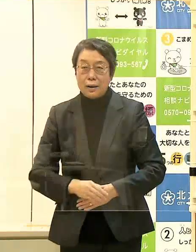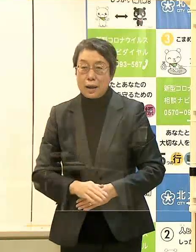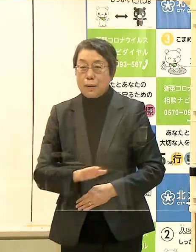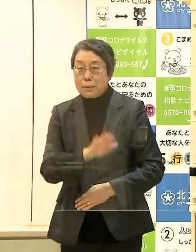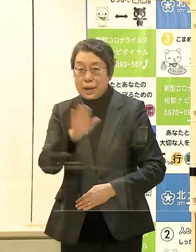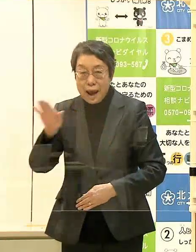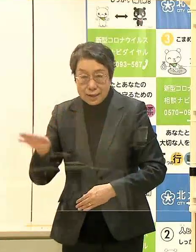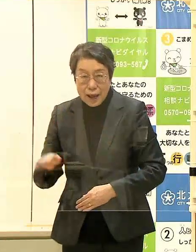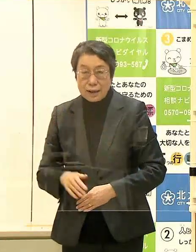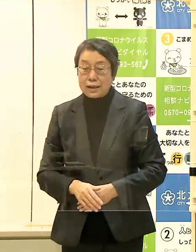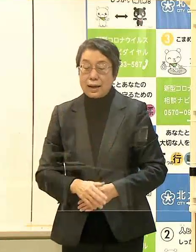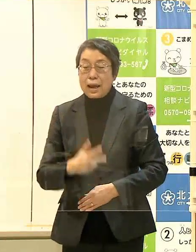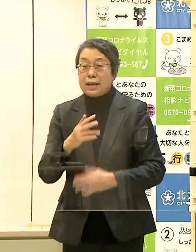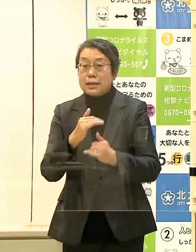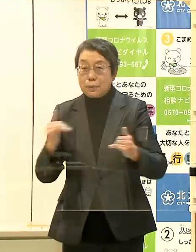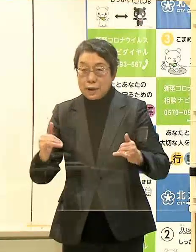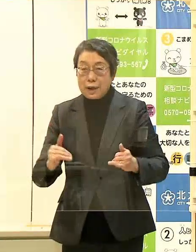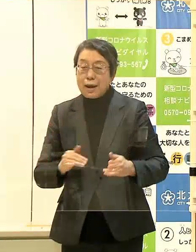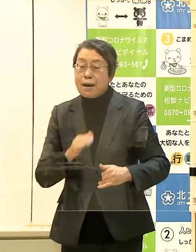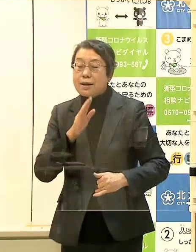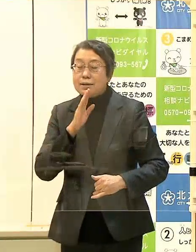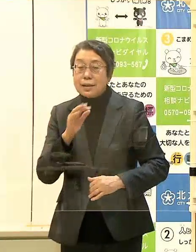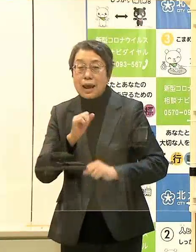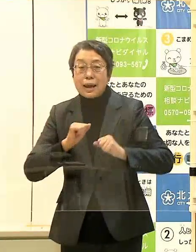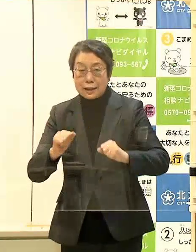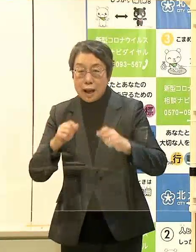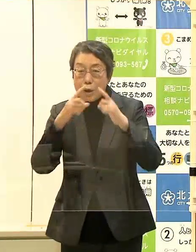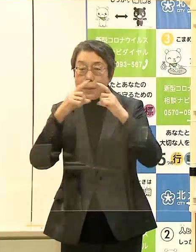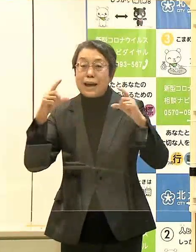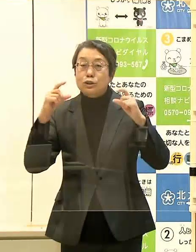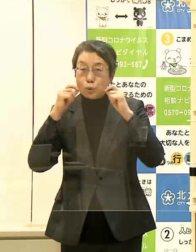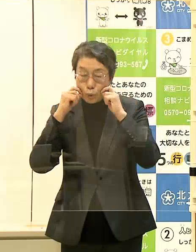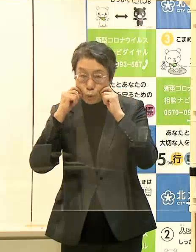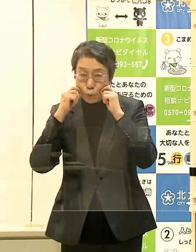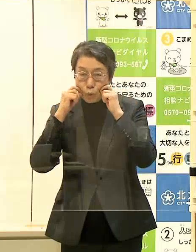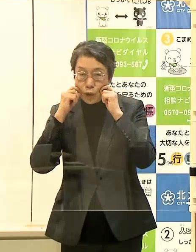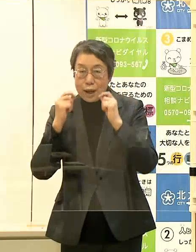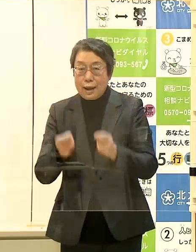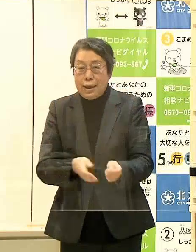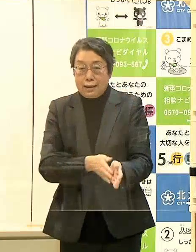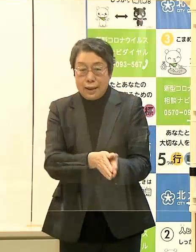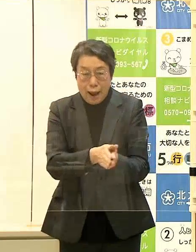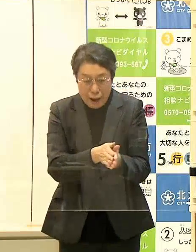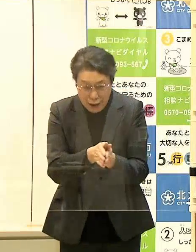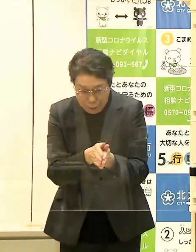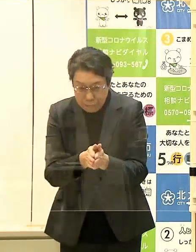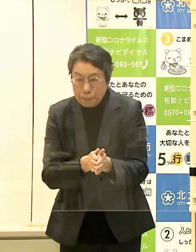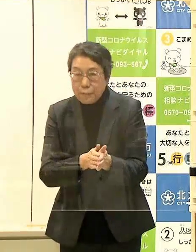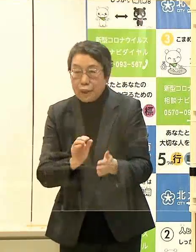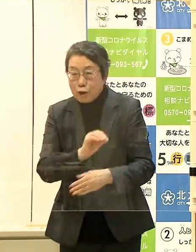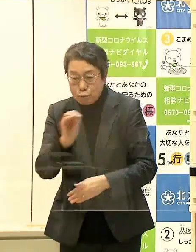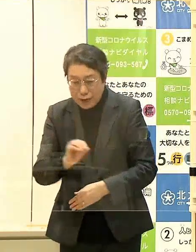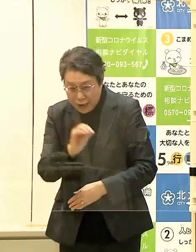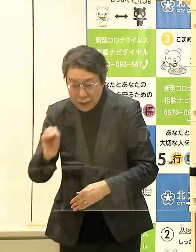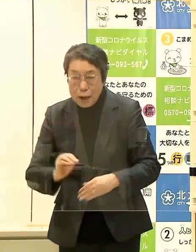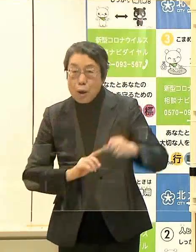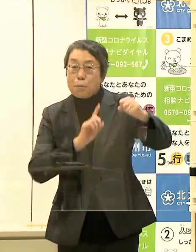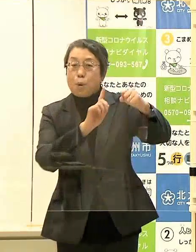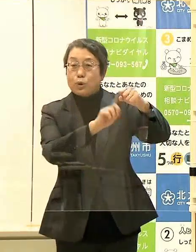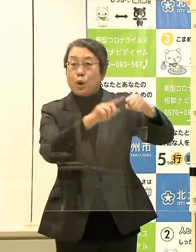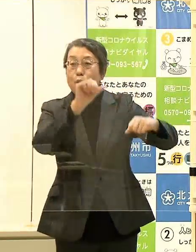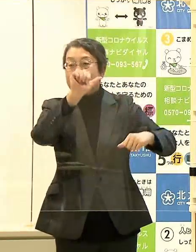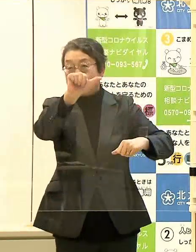市民の方が実践されているようにマスクの着用またコーン雨な手洗いなど5つの行動